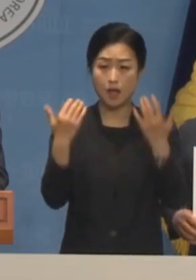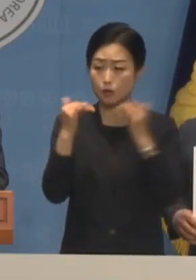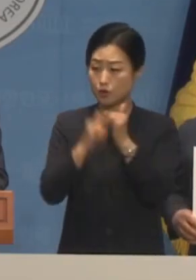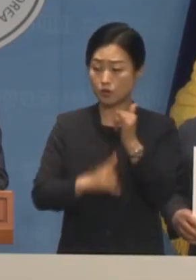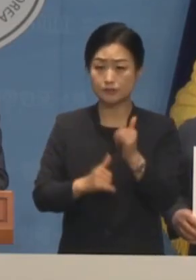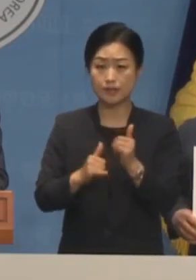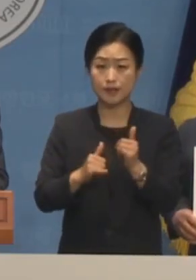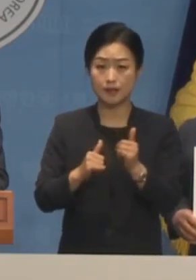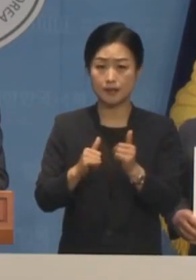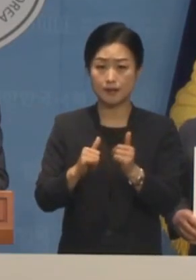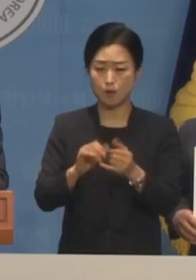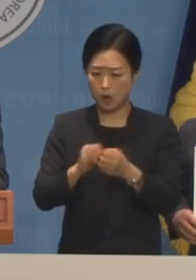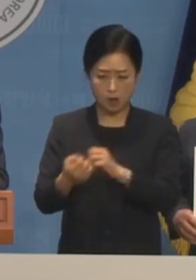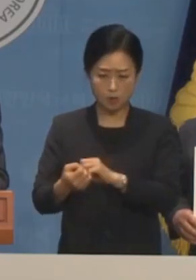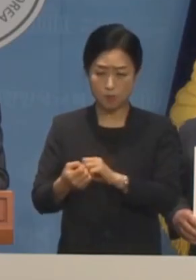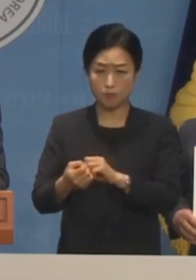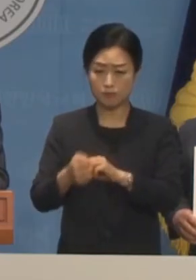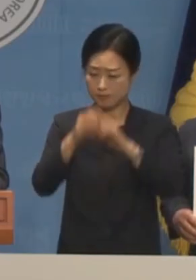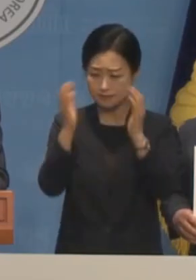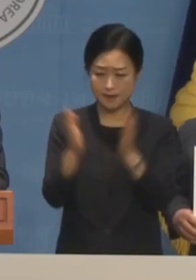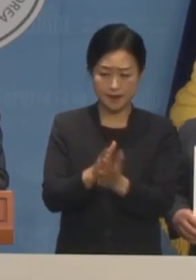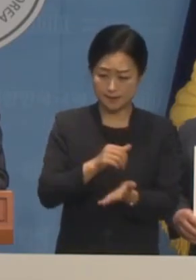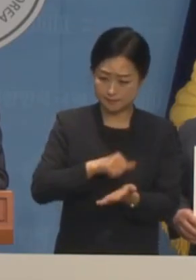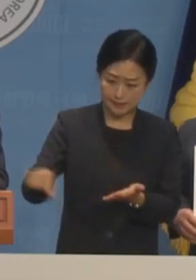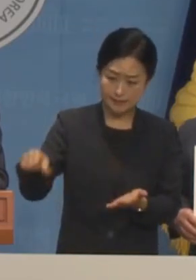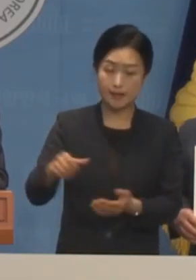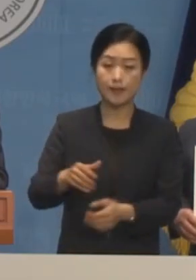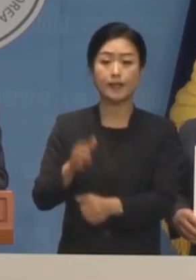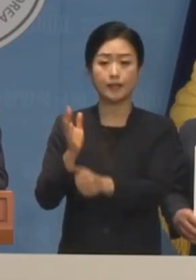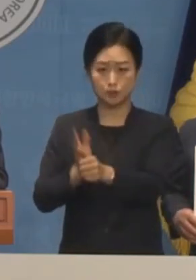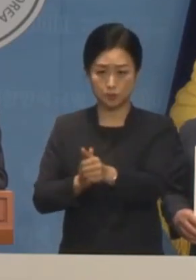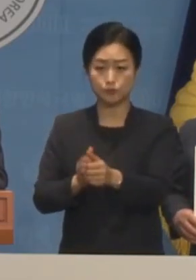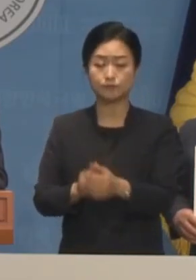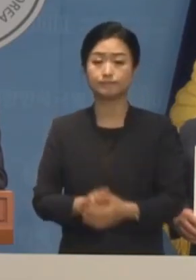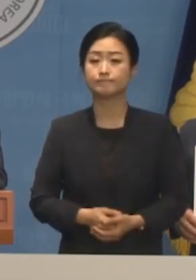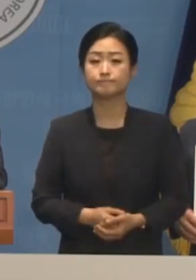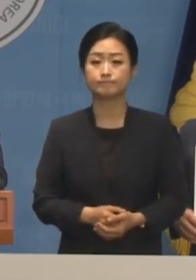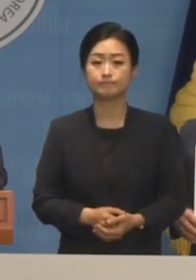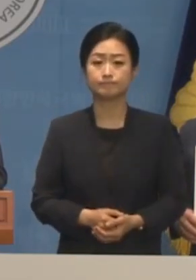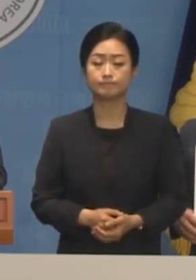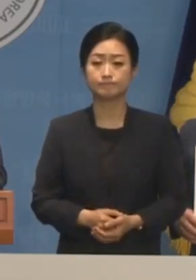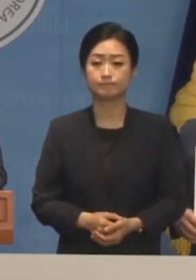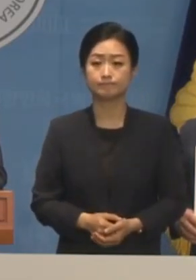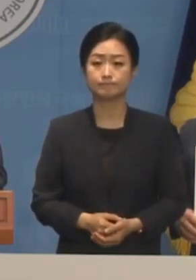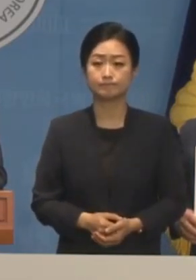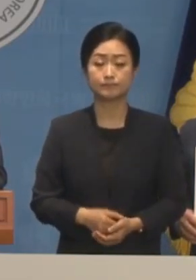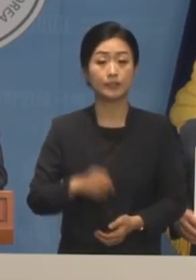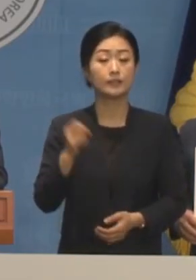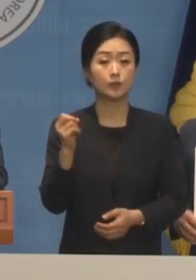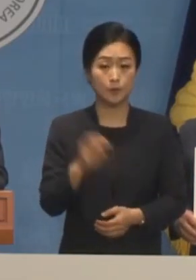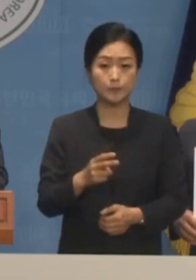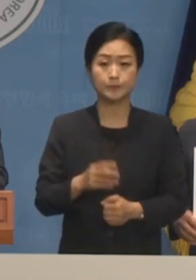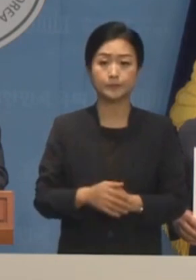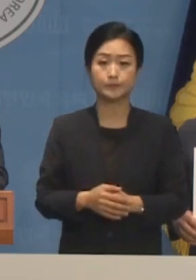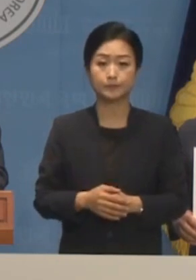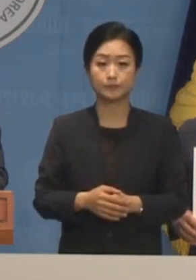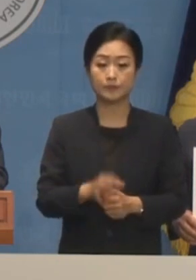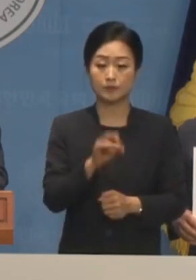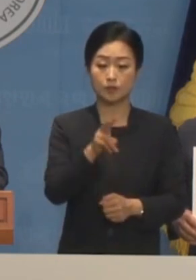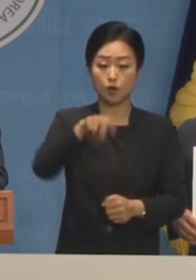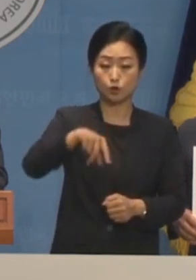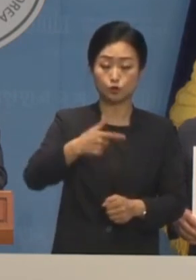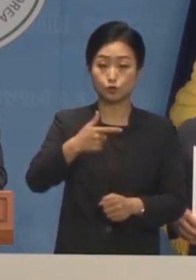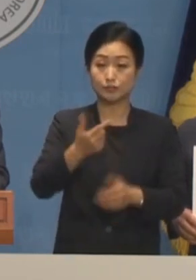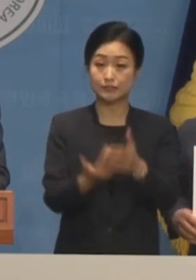표현을 즉각 삭제할 것을 촉구합니다 또한 이제고 여순사건